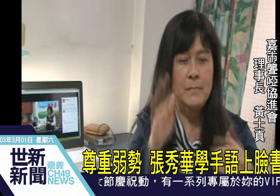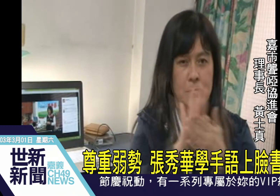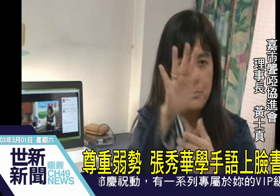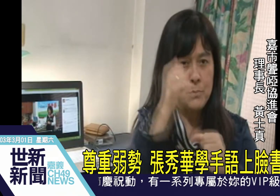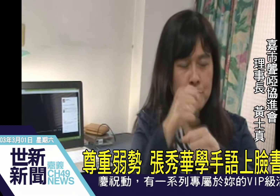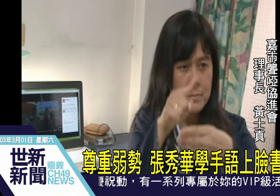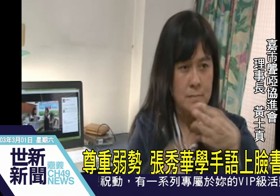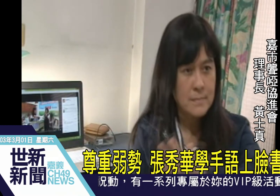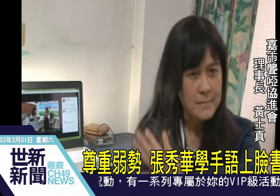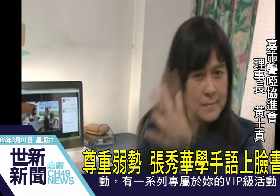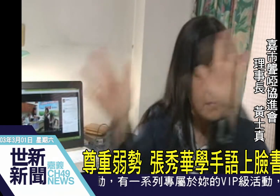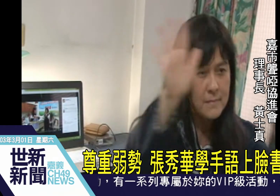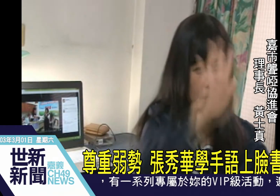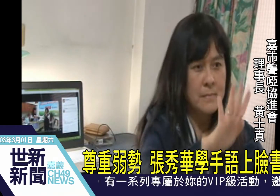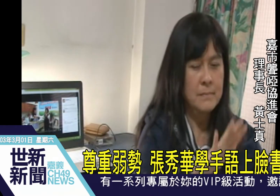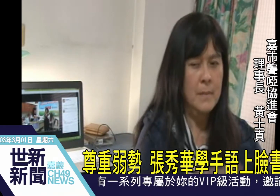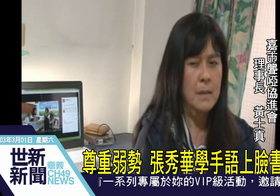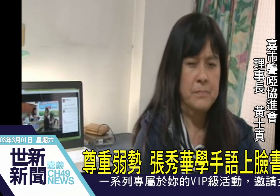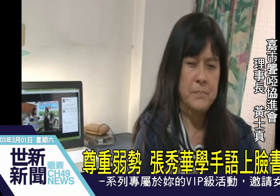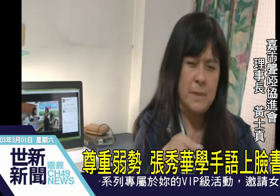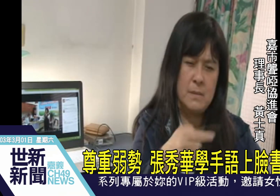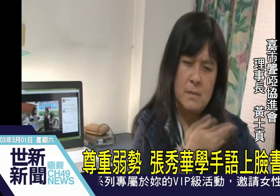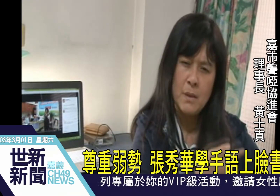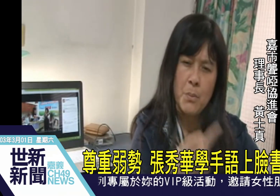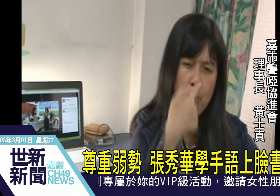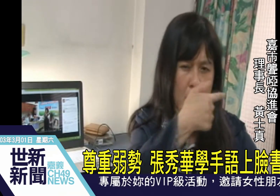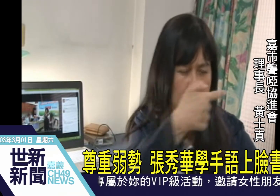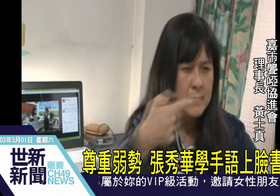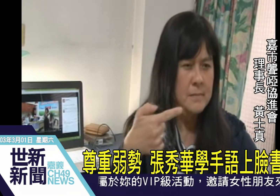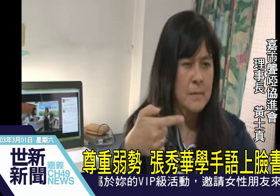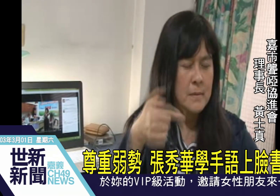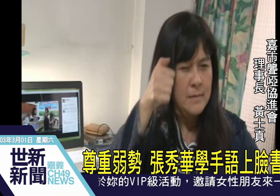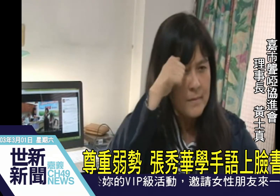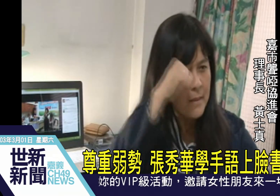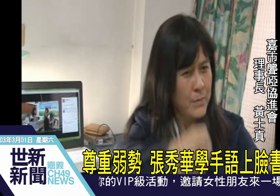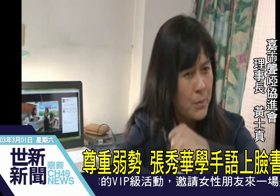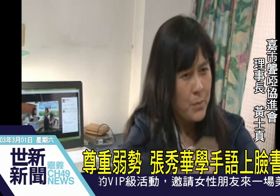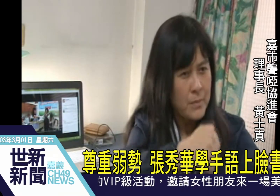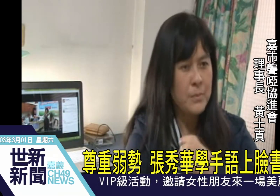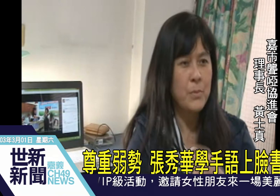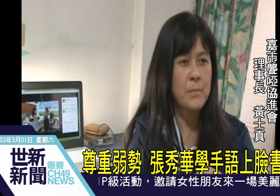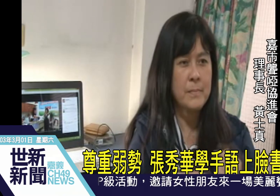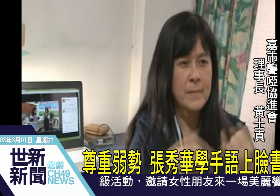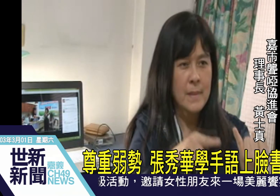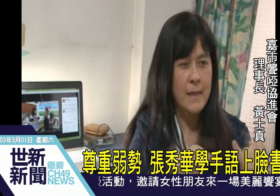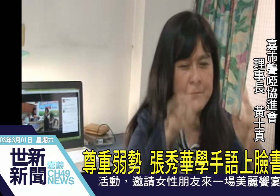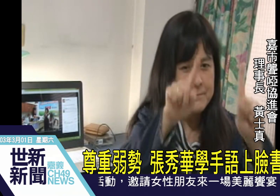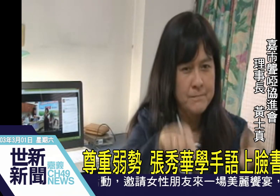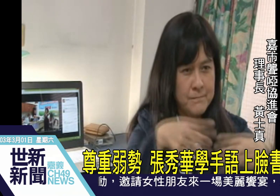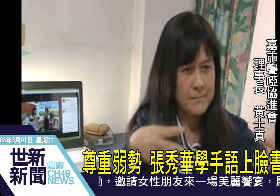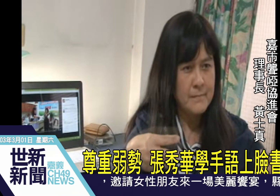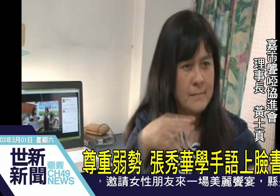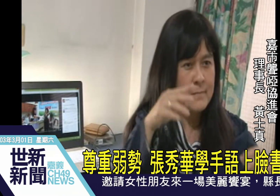道。他做事的情况给我们知道。那我觉得很感动，我相信他非常